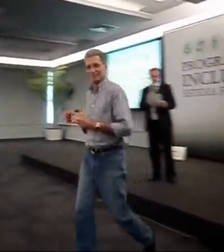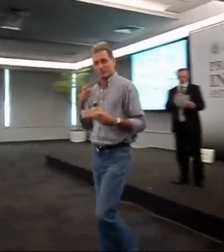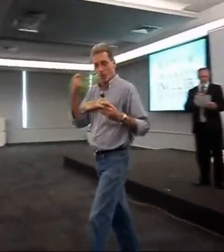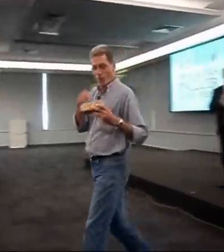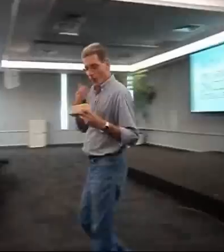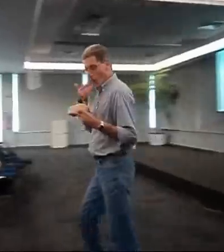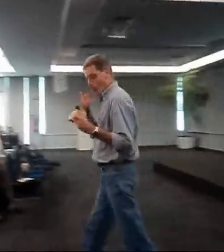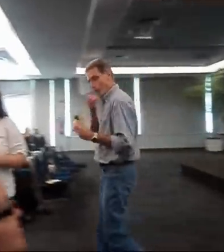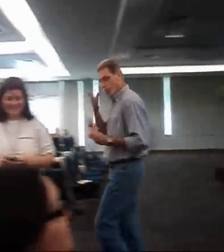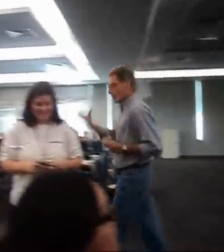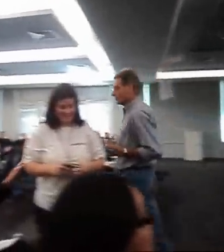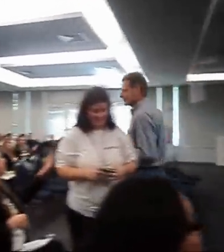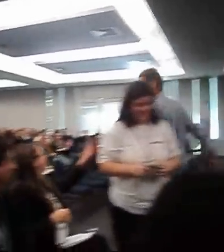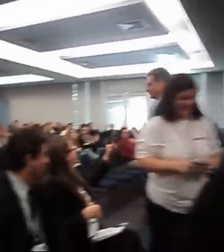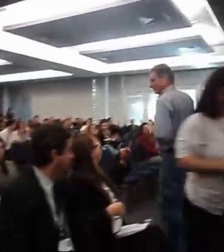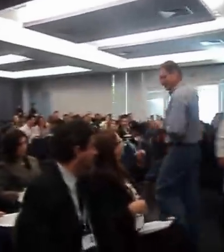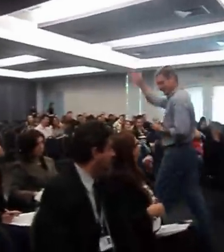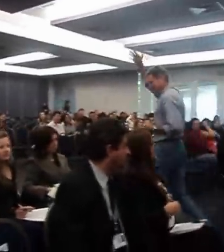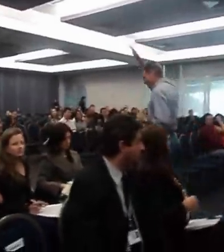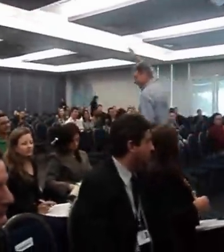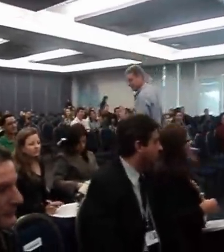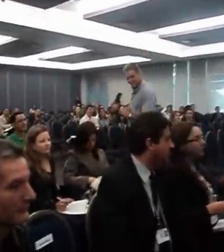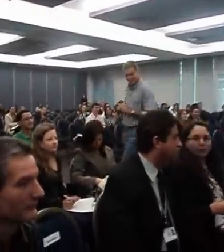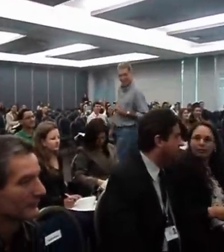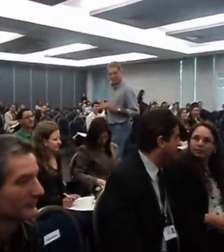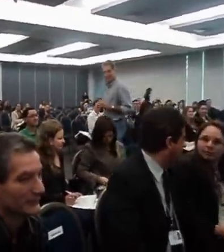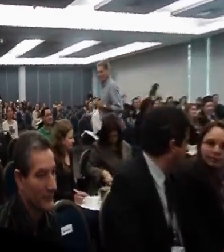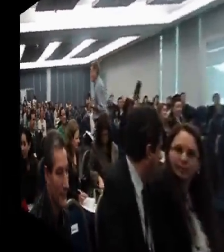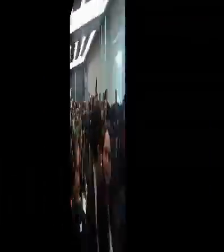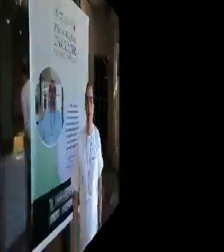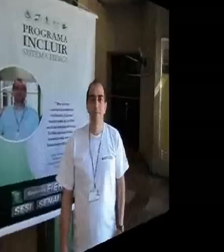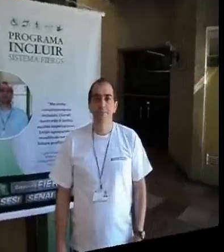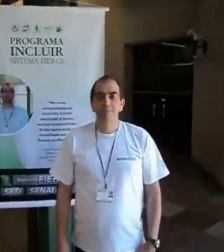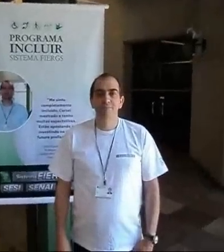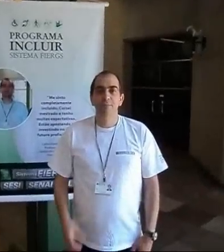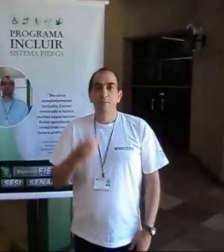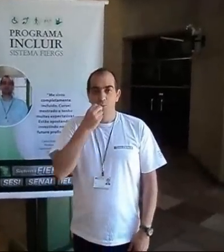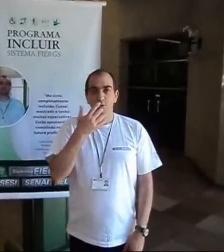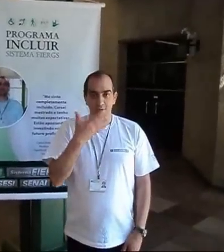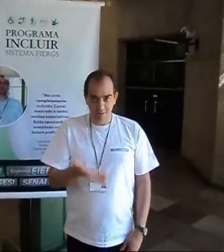E o último palestrante, então, Carolina Nara.